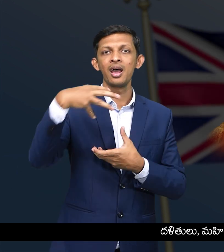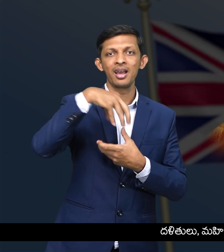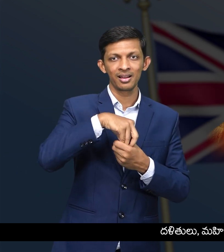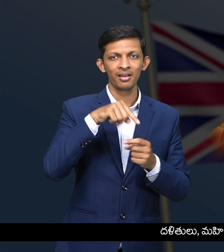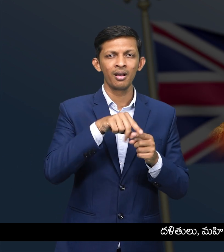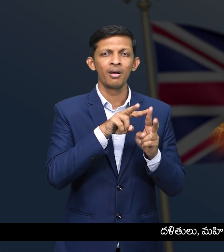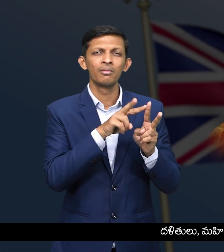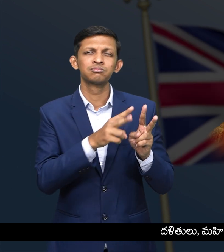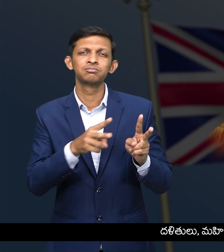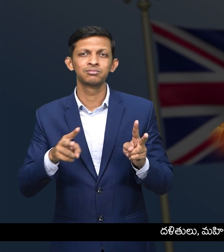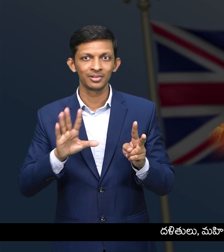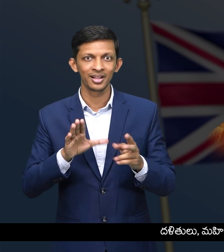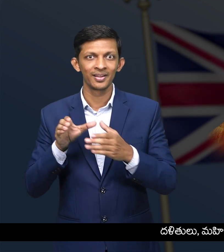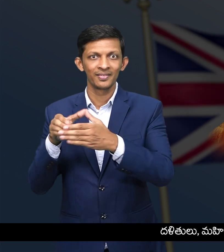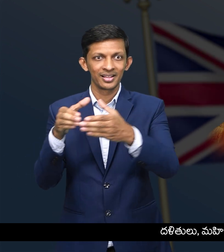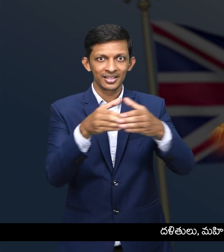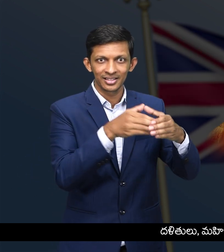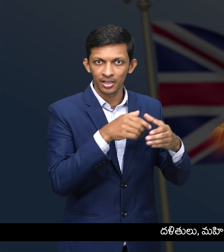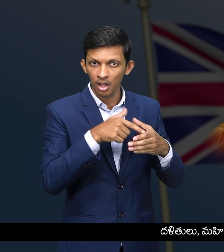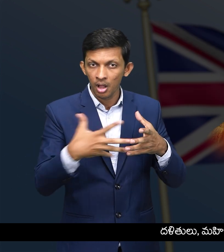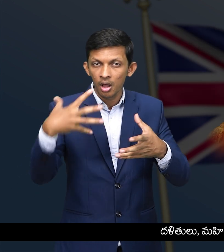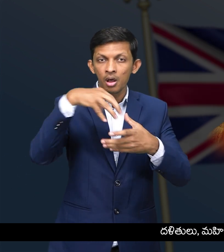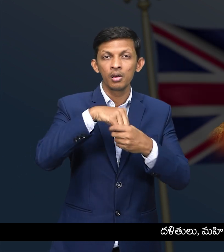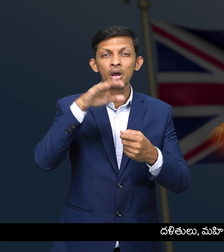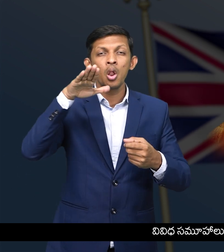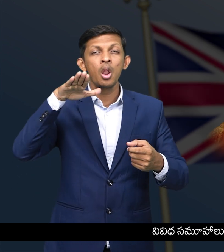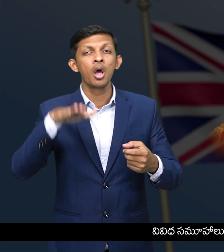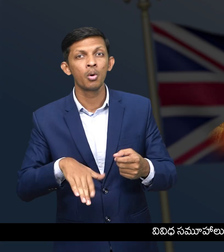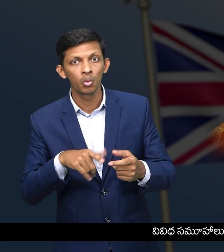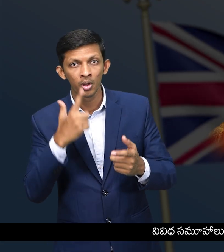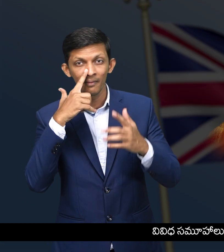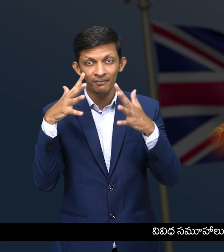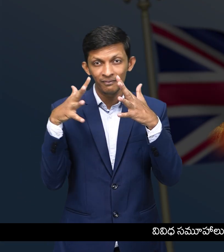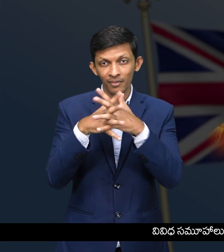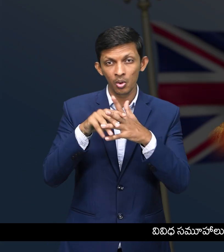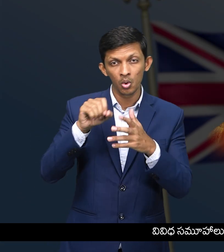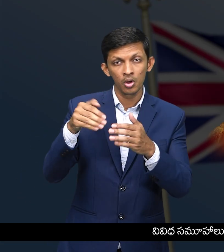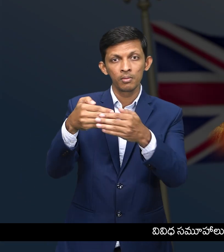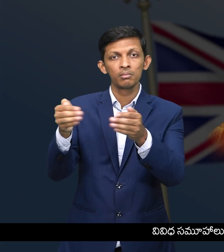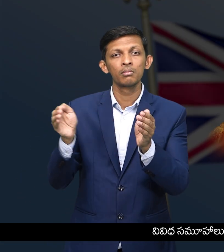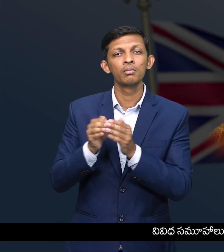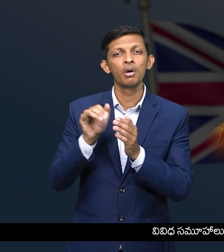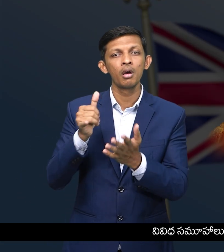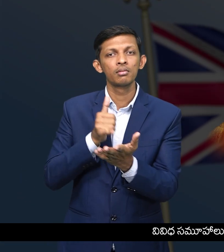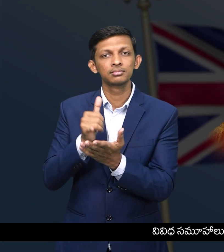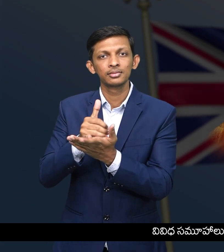దళితులు, మహిళలు, గిరిజన వర్గాలు, రైతులతో సహా వివిధ సమూహాలు పాల్గొన్న స్వాతంత్ర పోరాటం గురించి